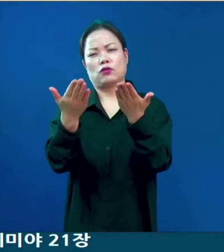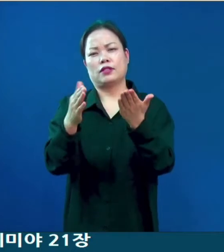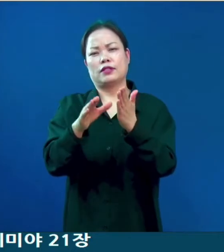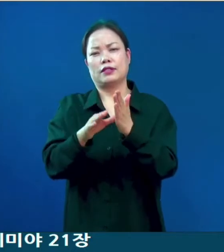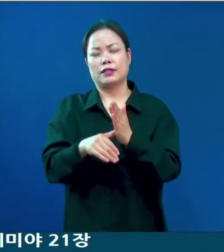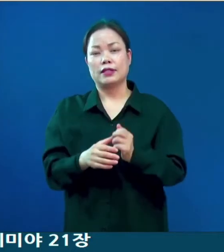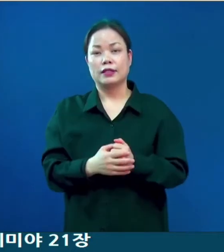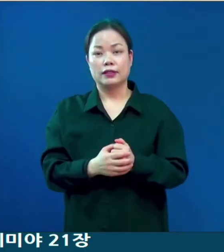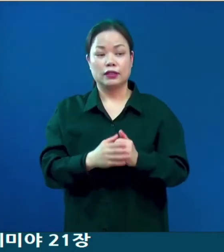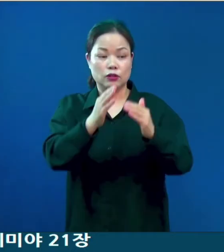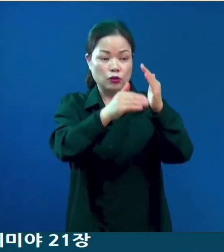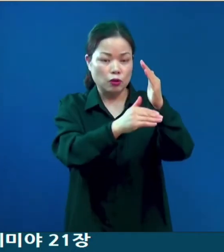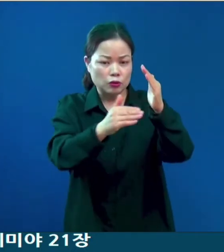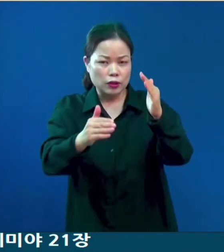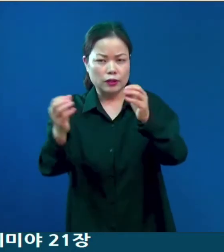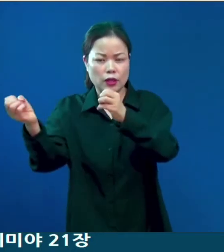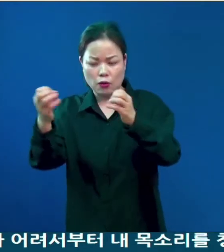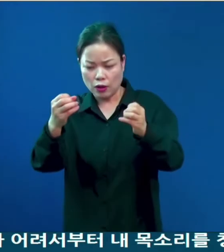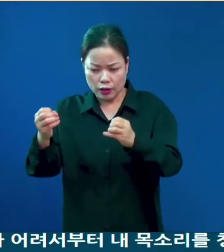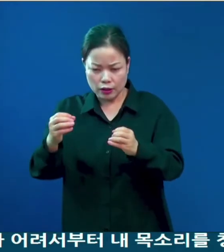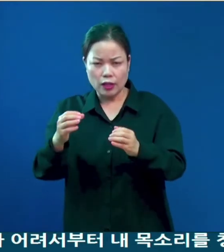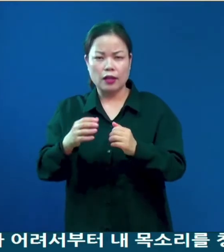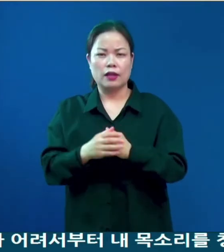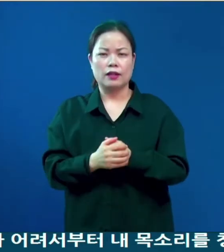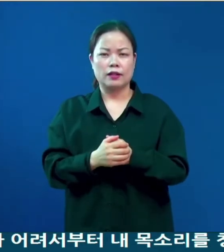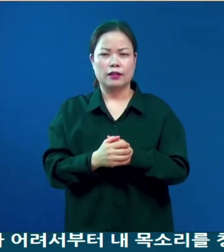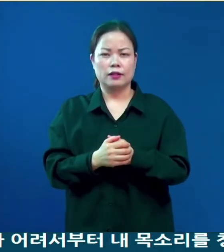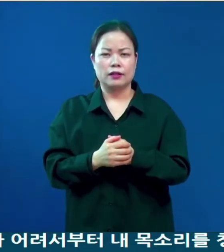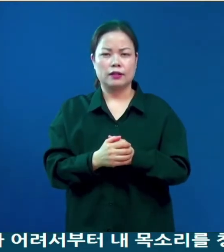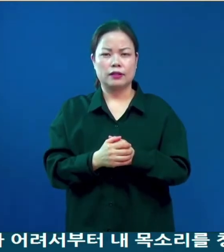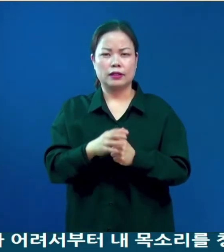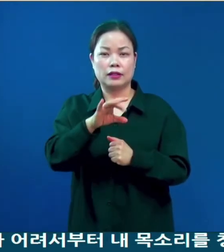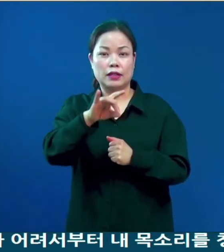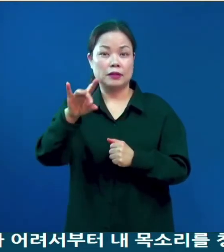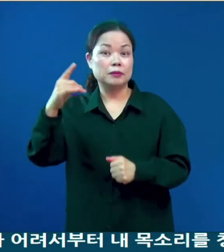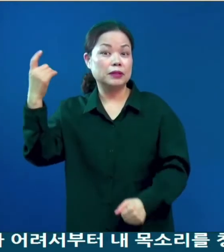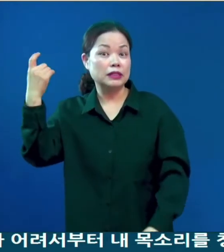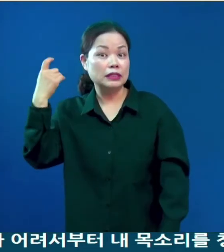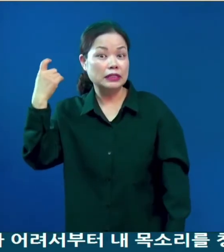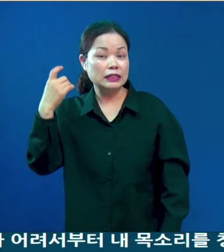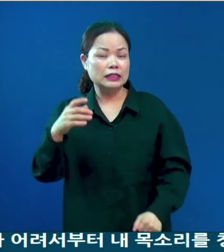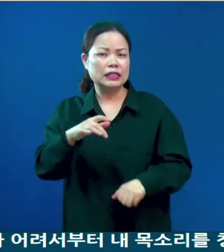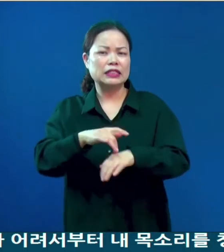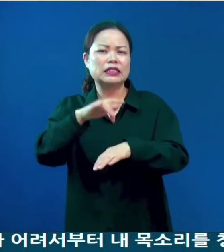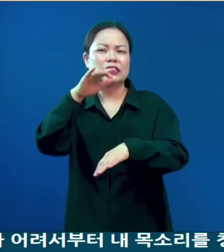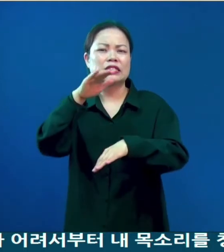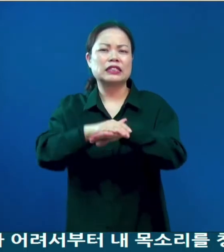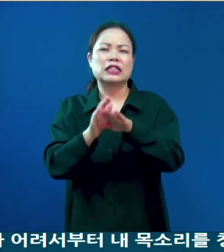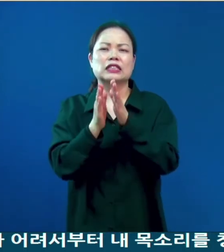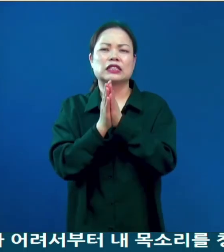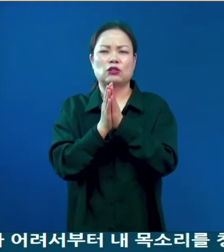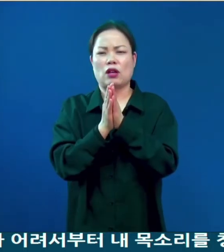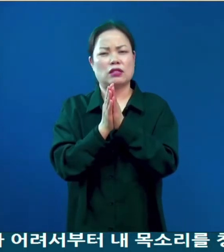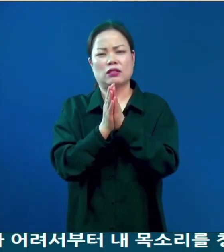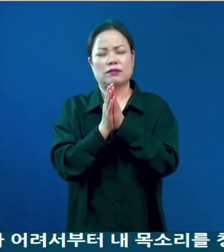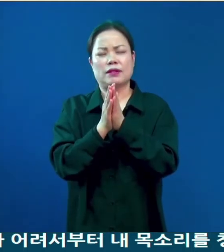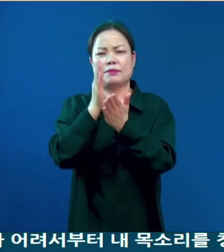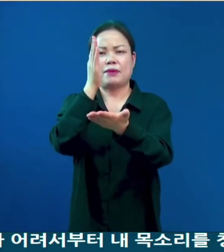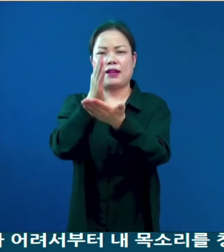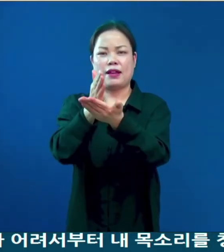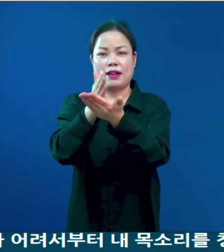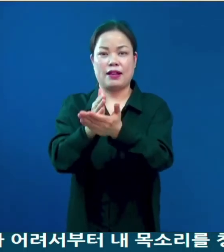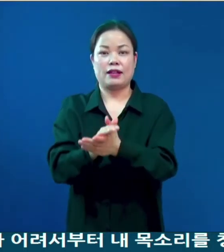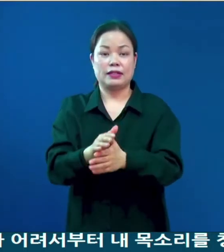때나 또 성도님들이 서로 이렇게 대화하실 때 보면은 이제 이런 말을 좀 종종 듣는데, 습관적으로 기도하면 안 된다. 뭐